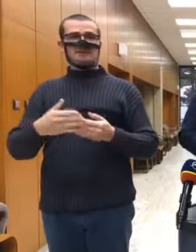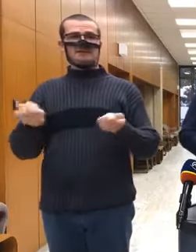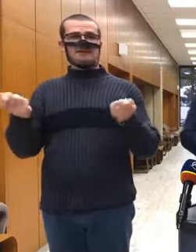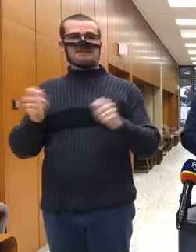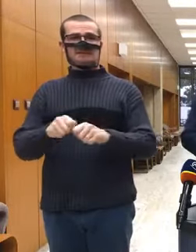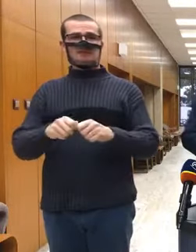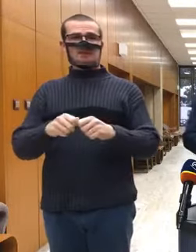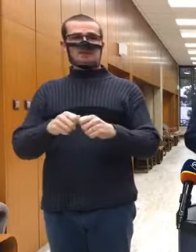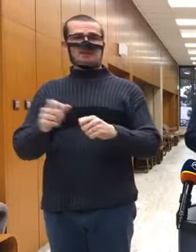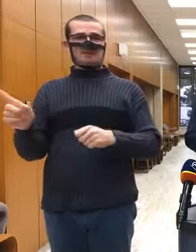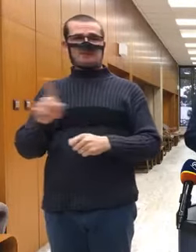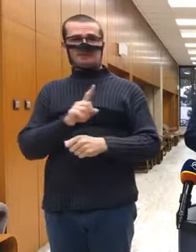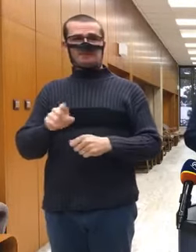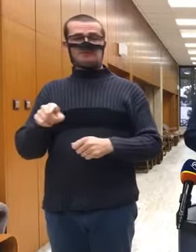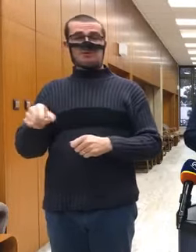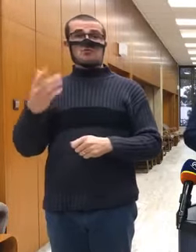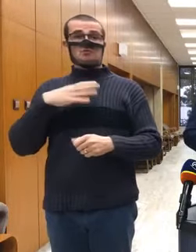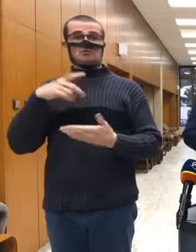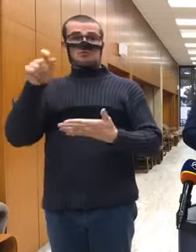prevádzky.